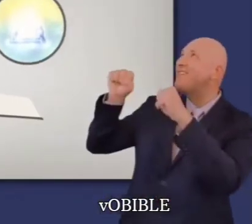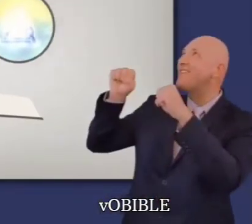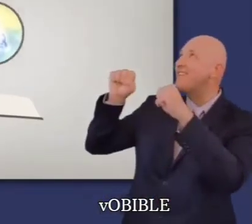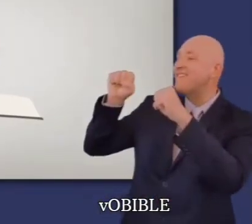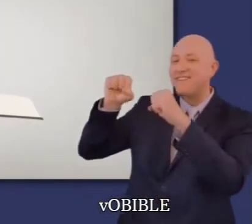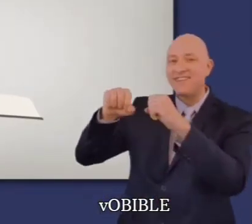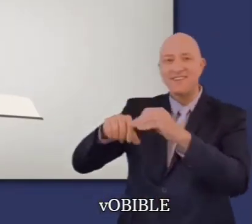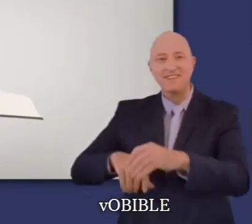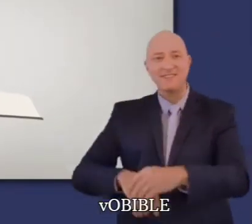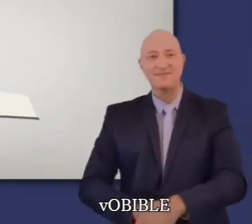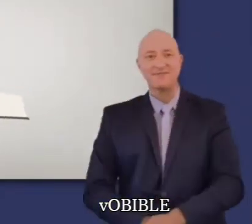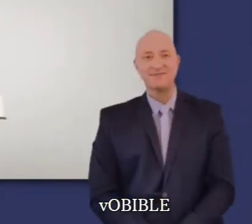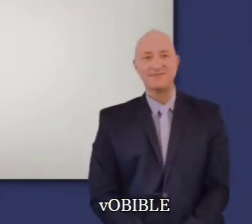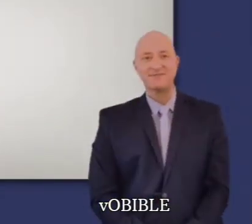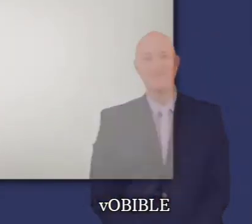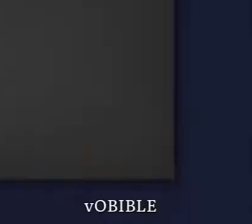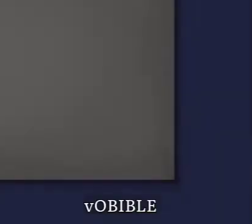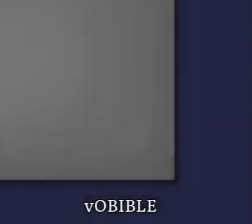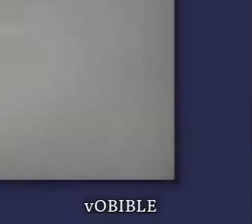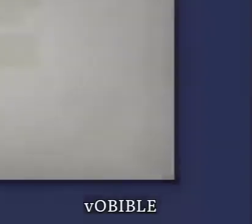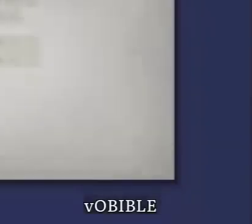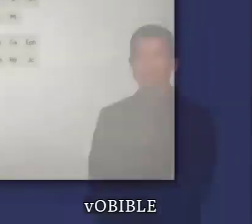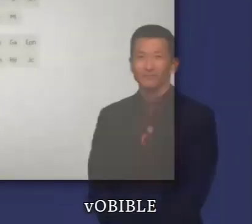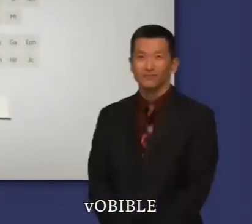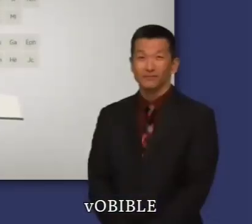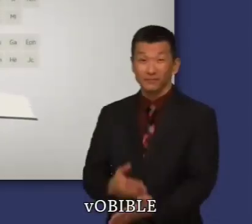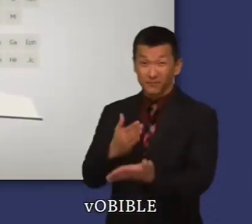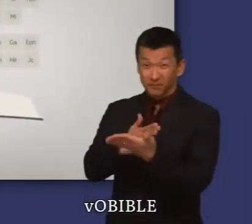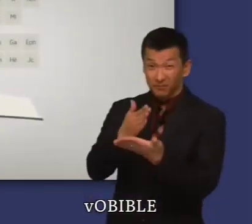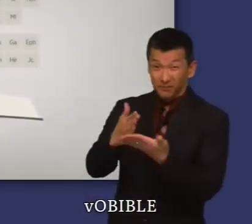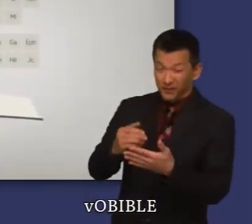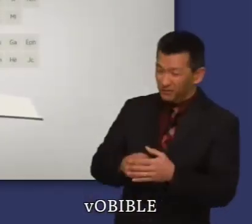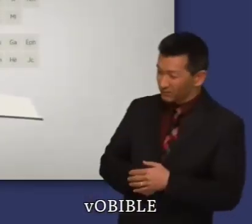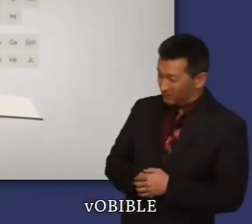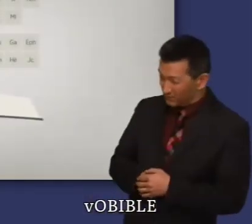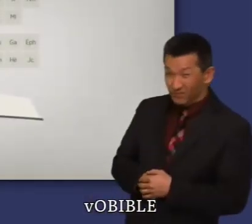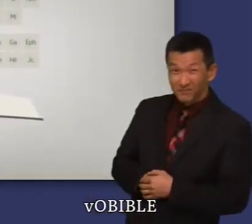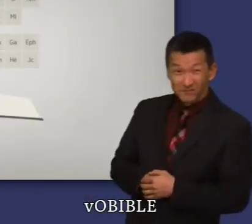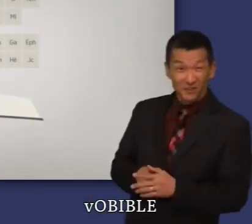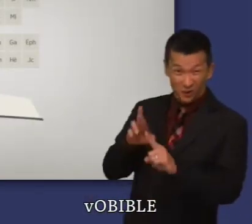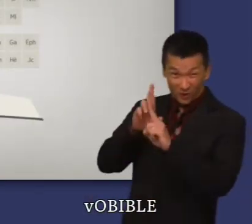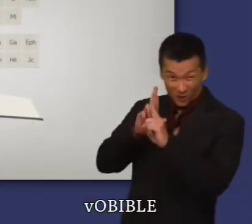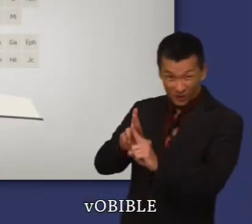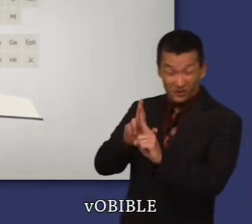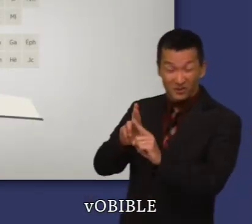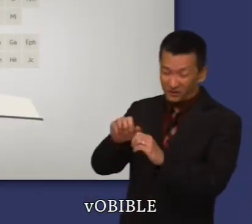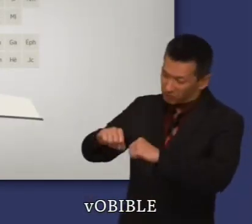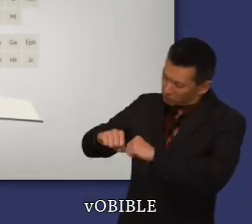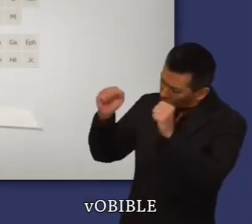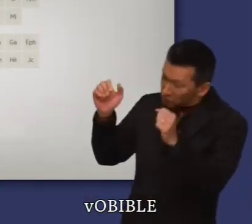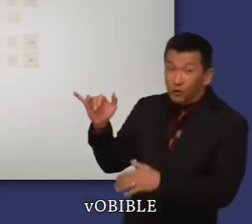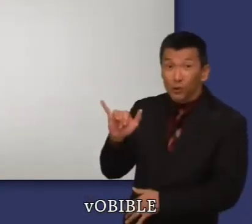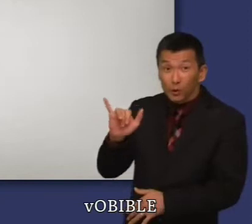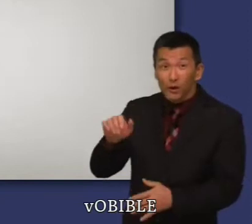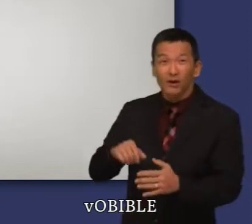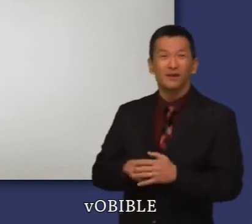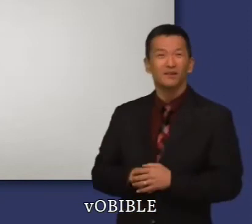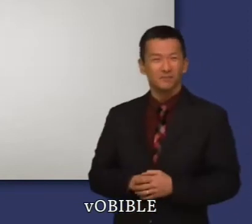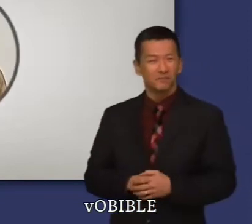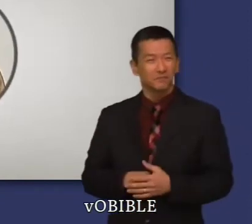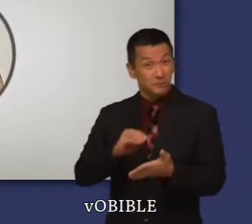Au cours de votre lecture du livre des Juges, notez comme il est dangereux de quitter Jéhovah. Remarquez comme